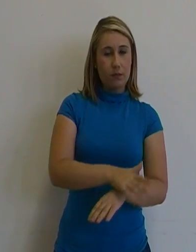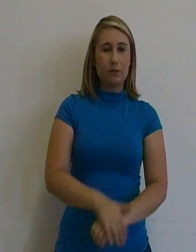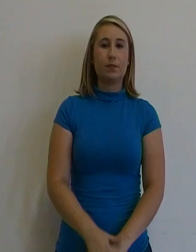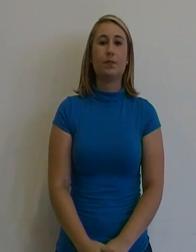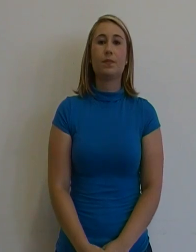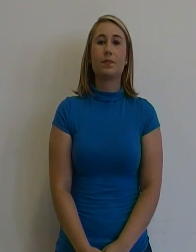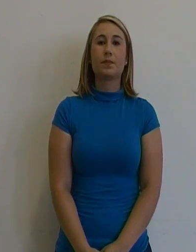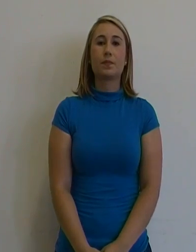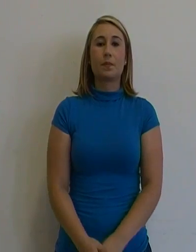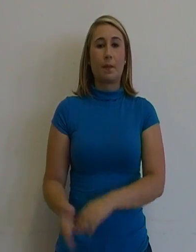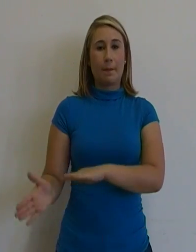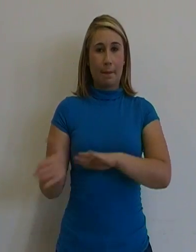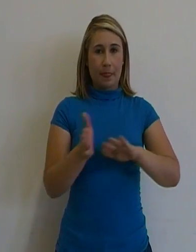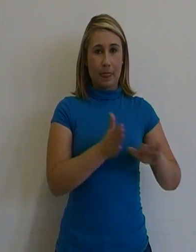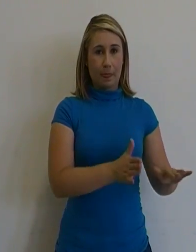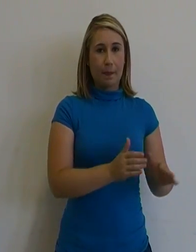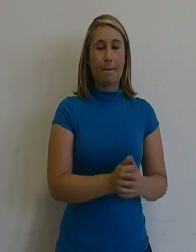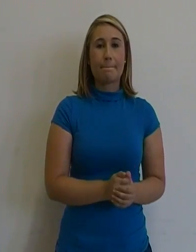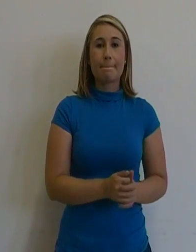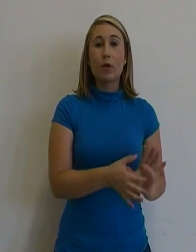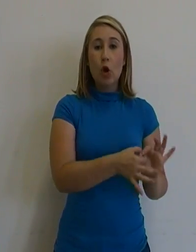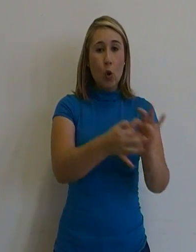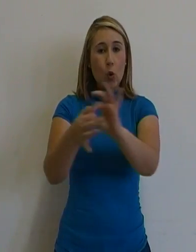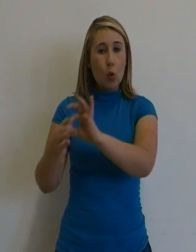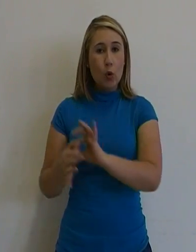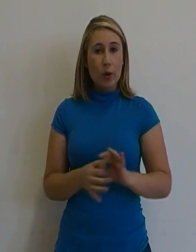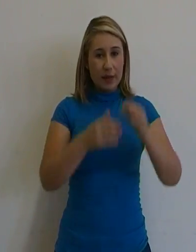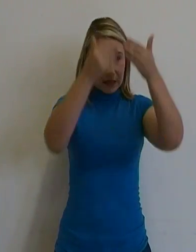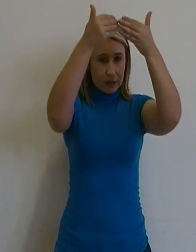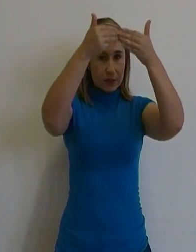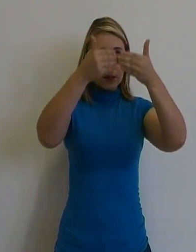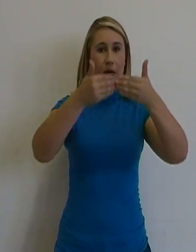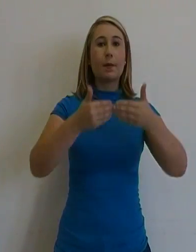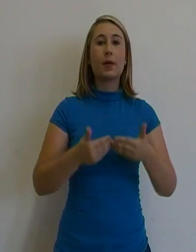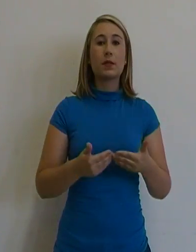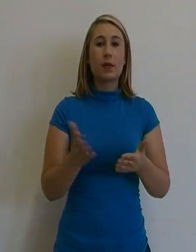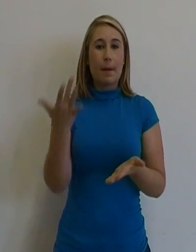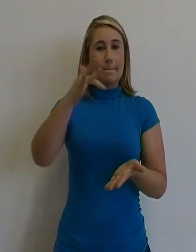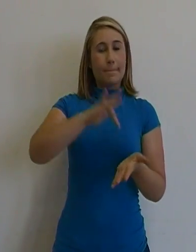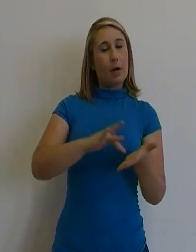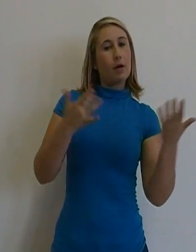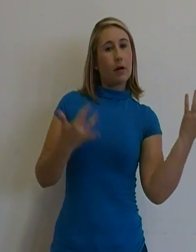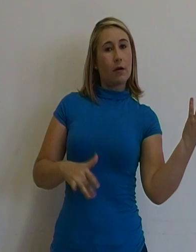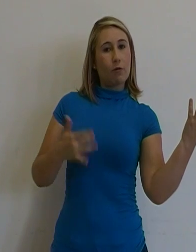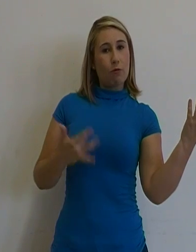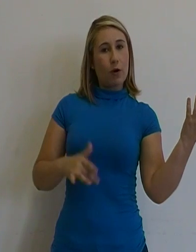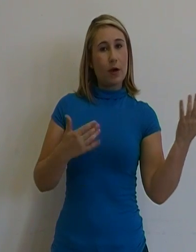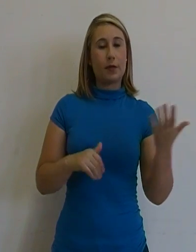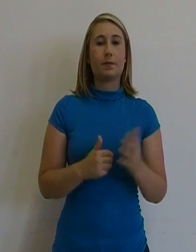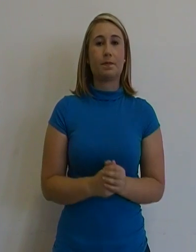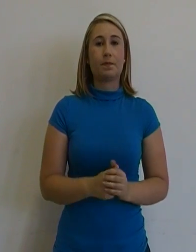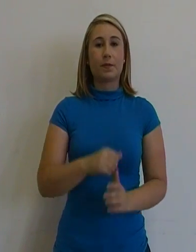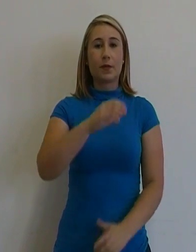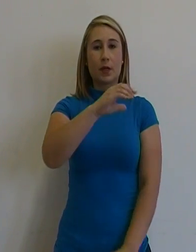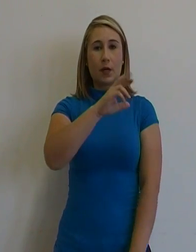continua. Unidad de discapacidad Parque Juanes de la Paz, carrera